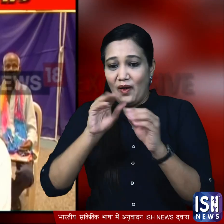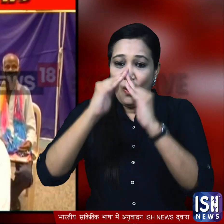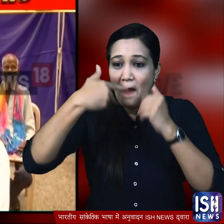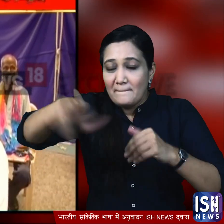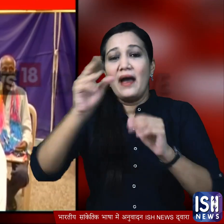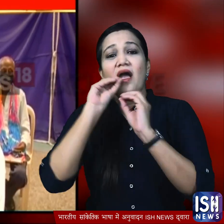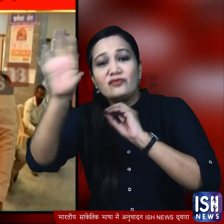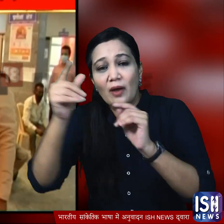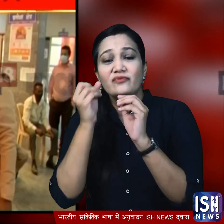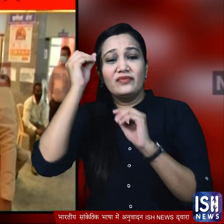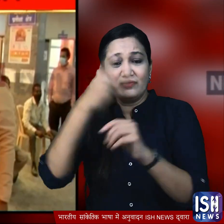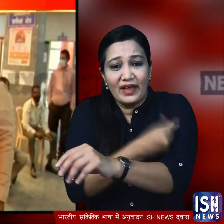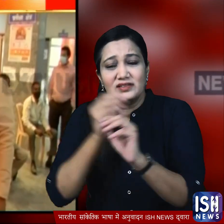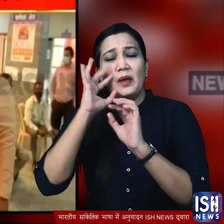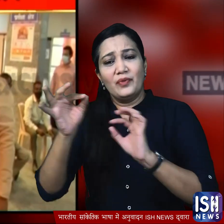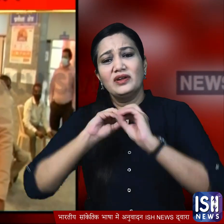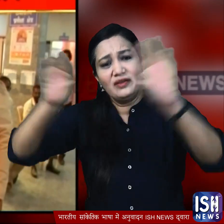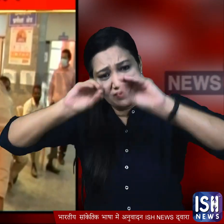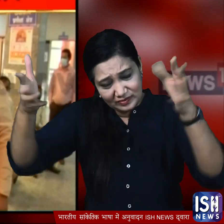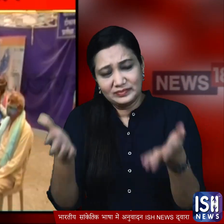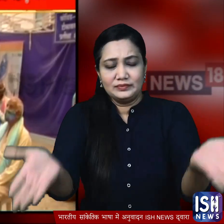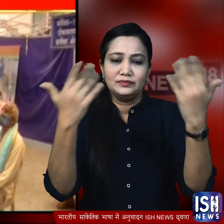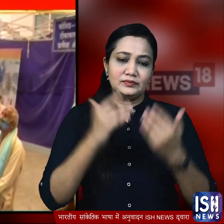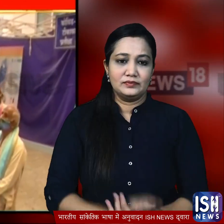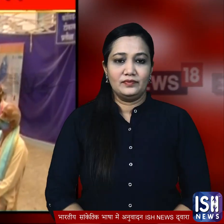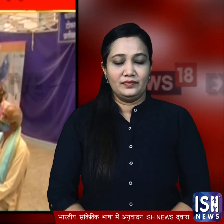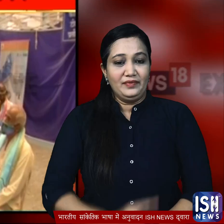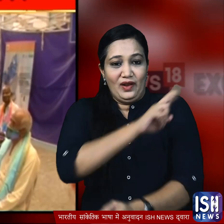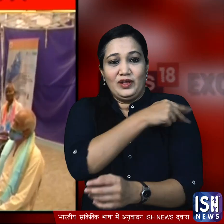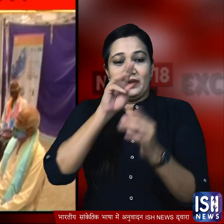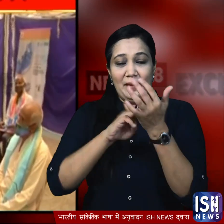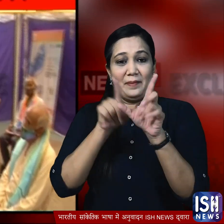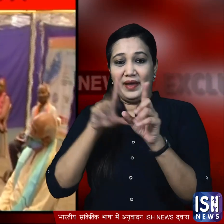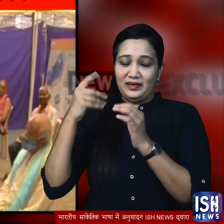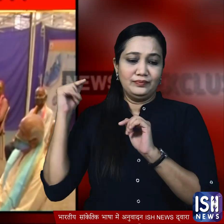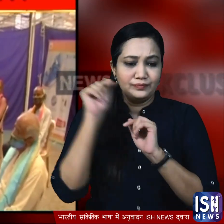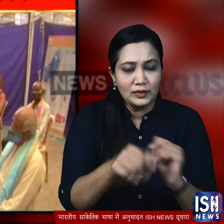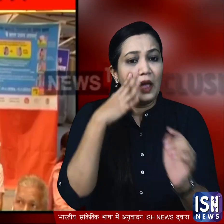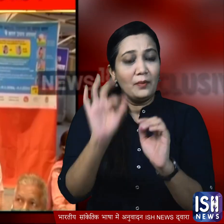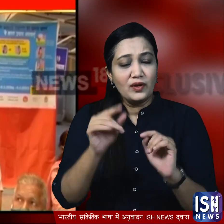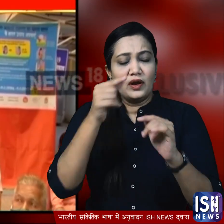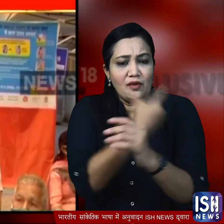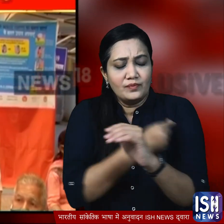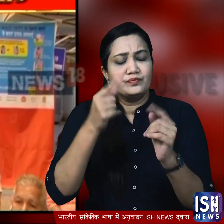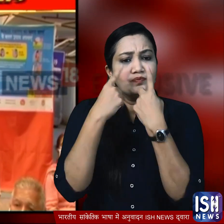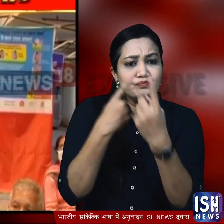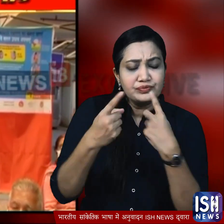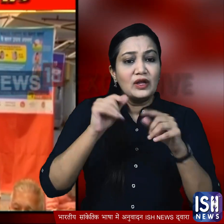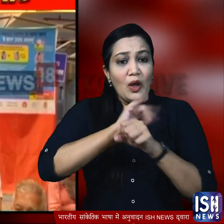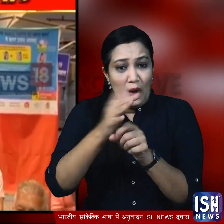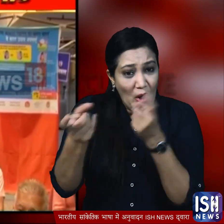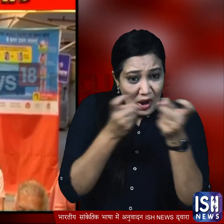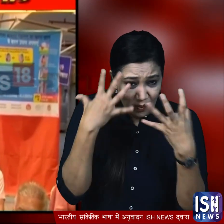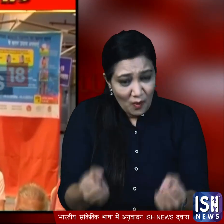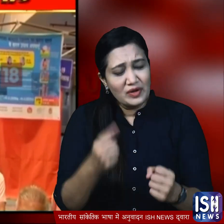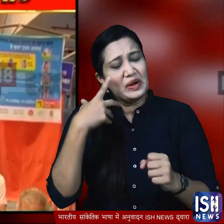की अहमियत समझाएं। सबको कहना इंजेक्शन लगाना सबको। अस्पताल पहुंचे मेयर ने टीके के फायदे भी गिनवाए। कोविड पे काबू पाना है